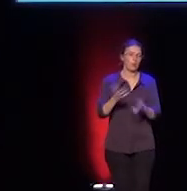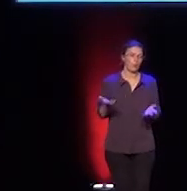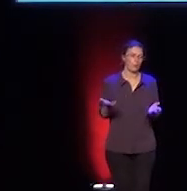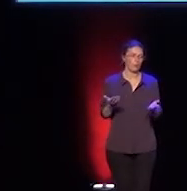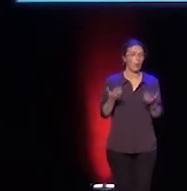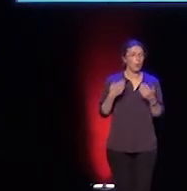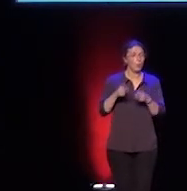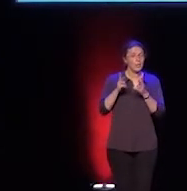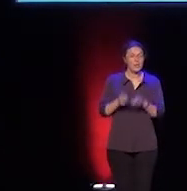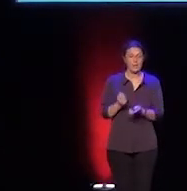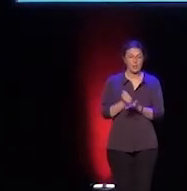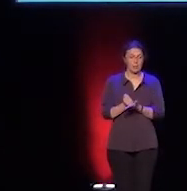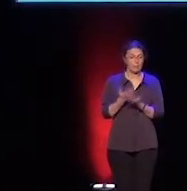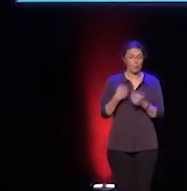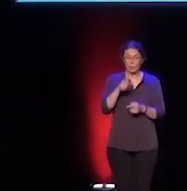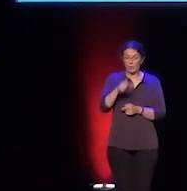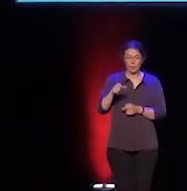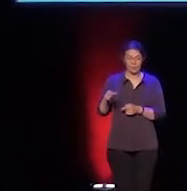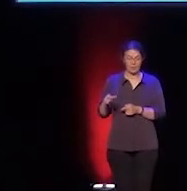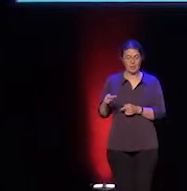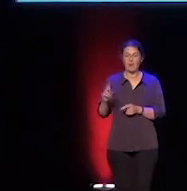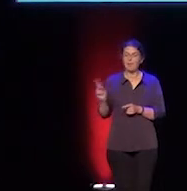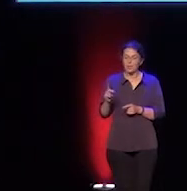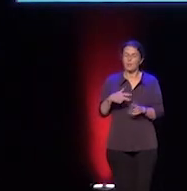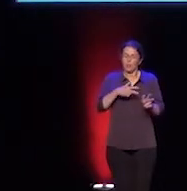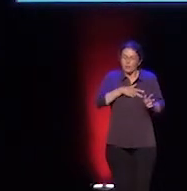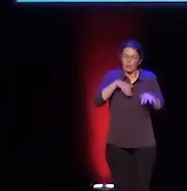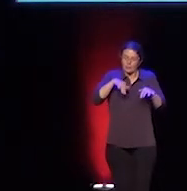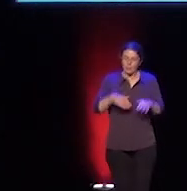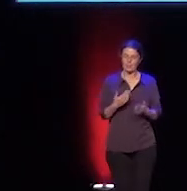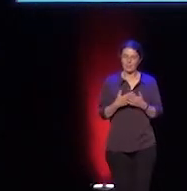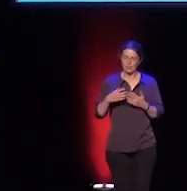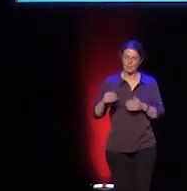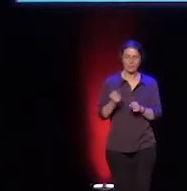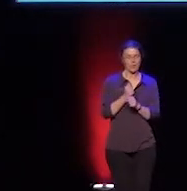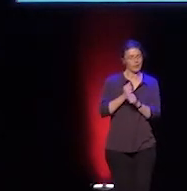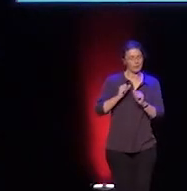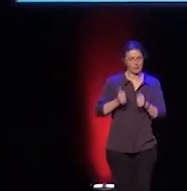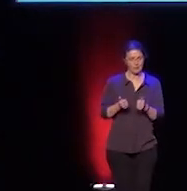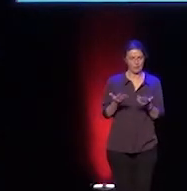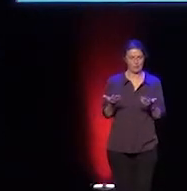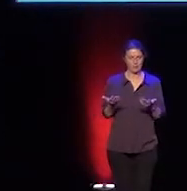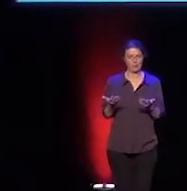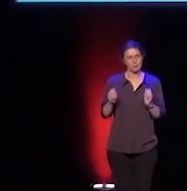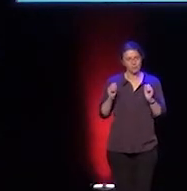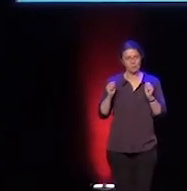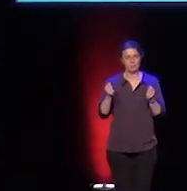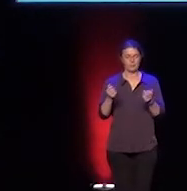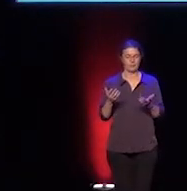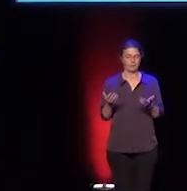Ohne Ehrenamt, ohne Leute, die aus Überzeugung mitmachen und helfen, was auf die Beine zu